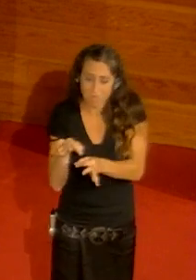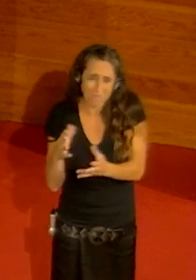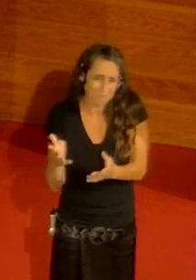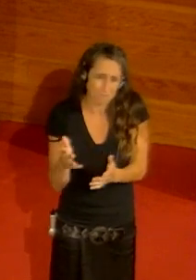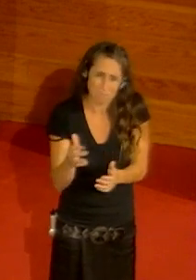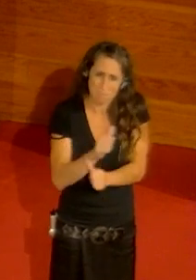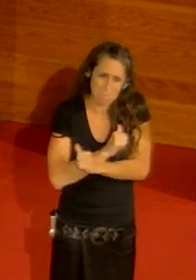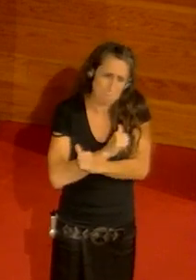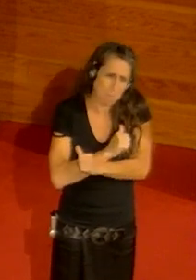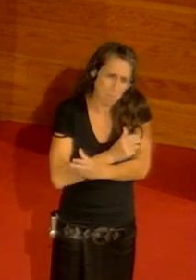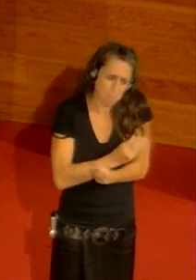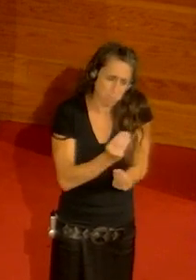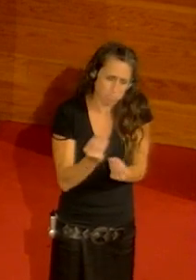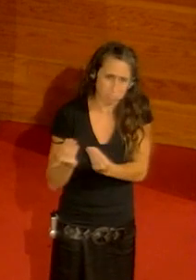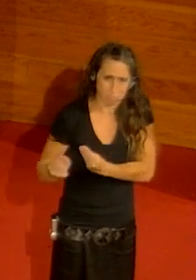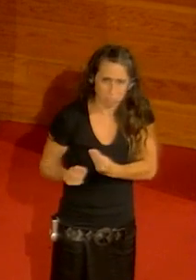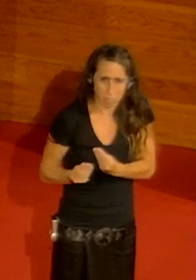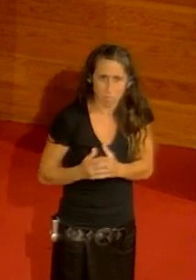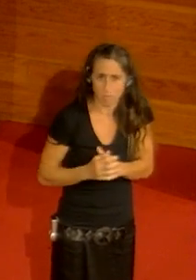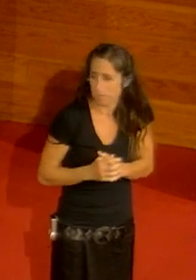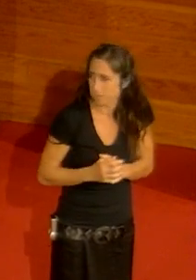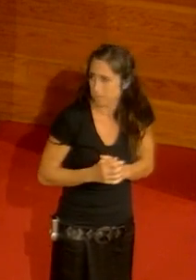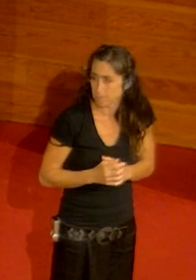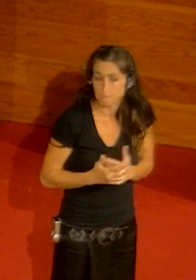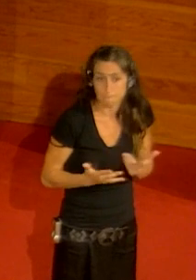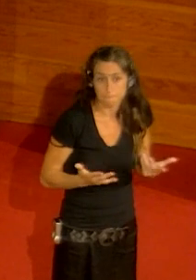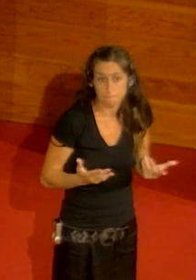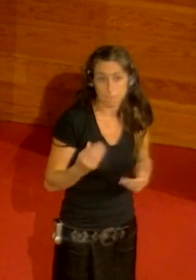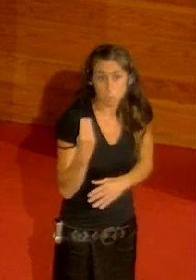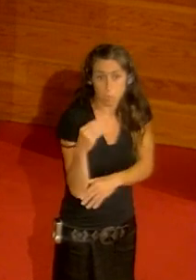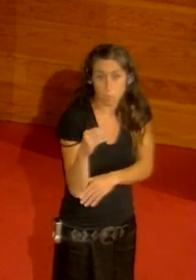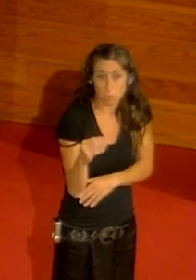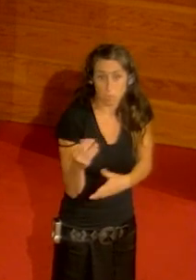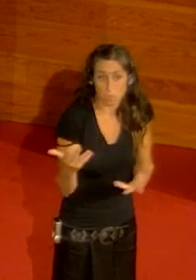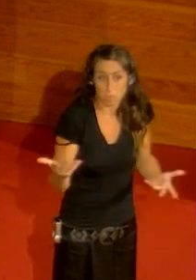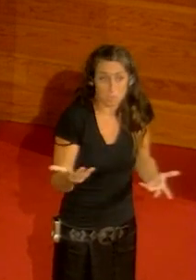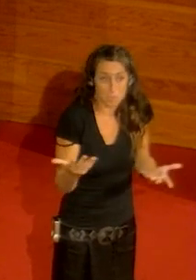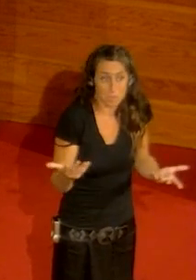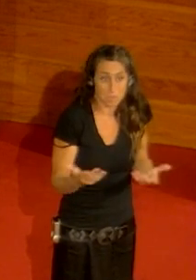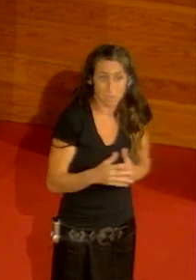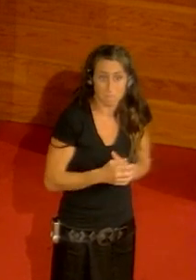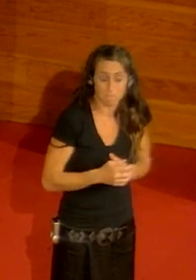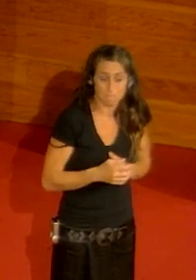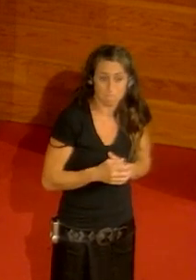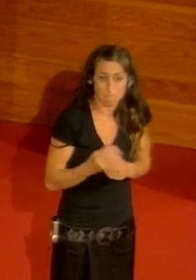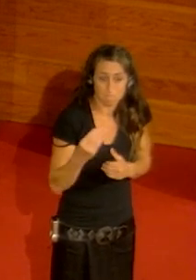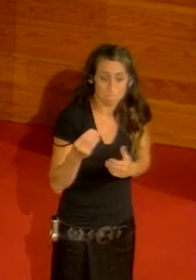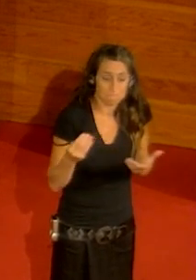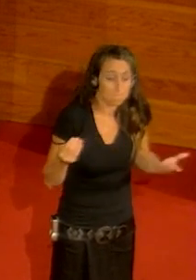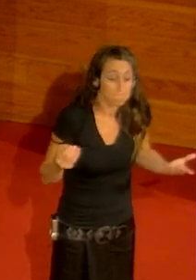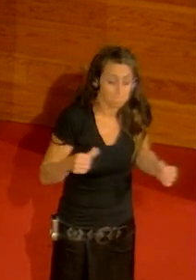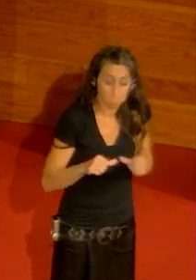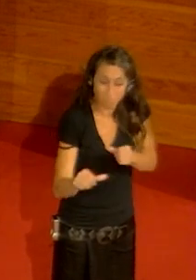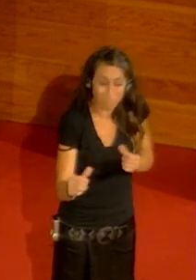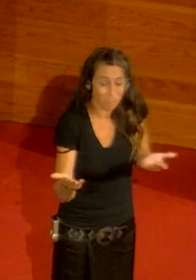y y los jóvenes y los jóvenes cada vez no tienen no tienen salidas y luego